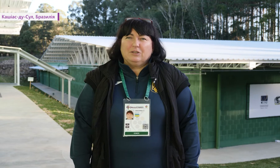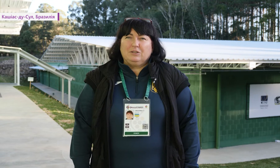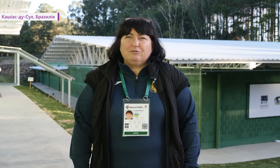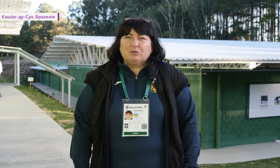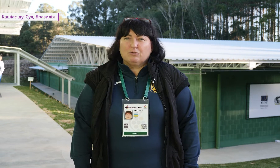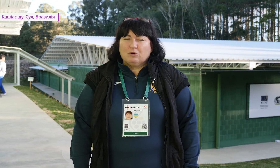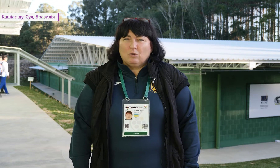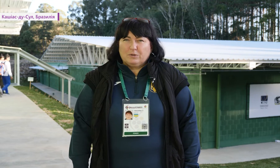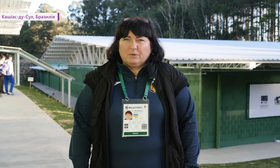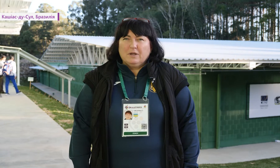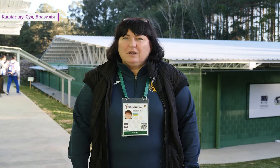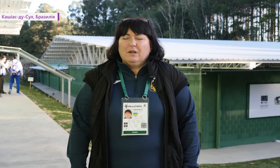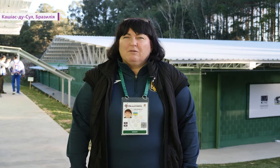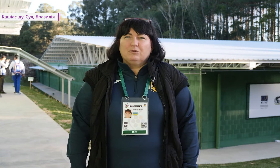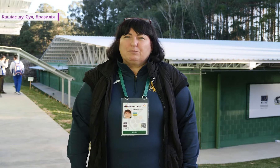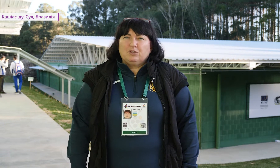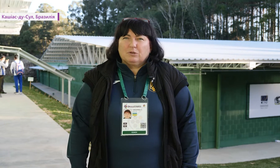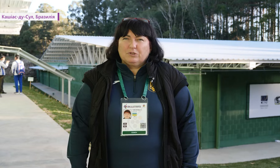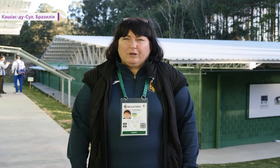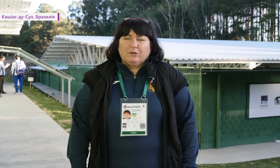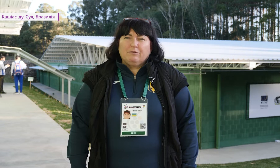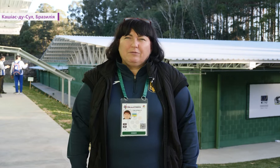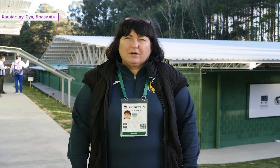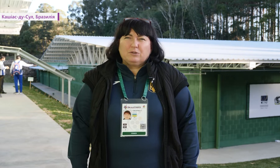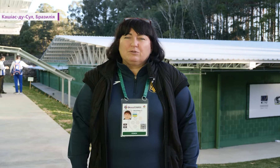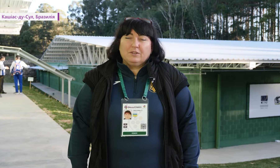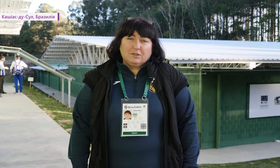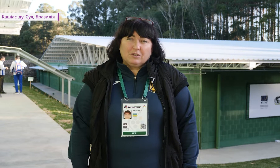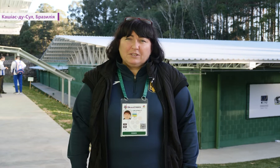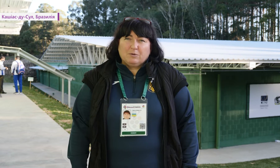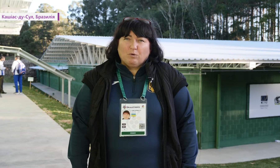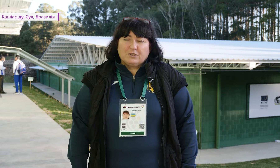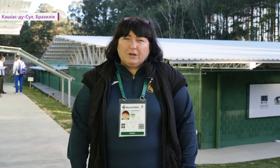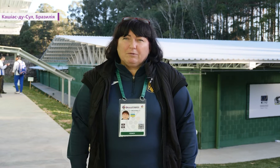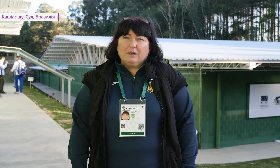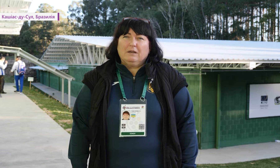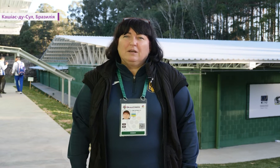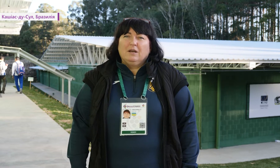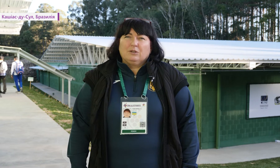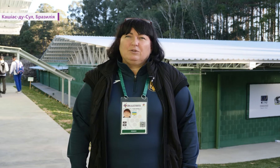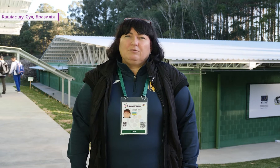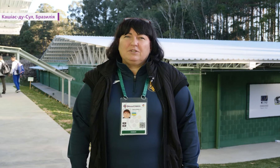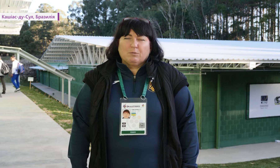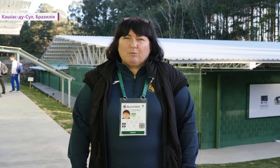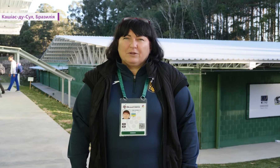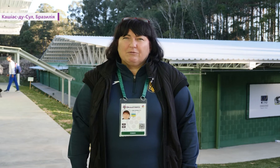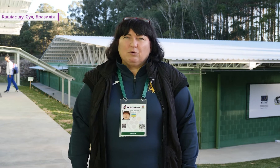– дівчиною та хлопцем. Вони спочатку стріляють кваліфікацію 30 пострілів, тоді 8 команд